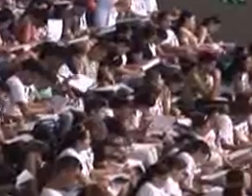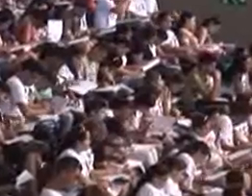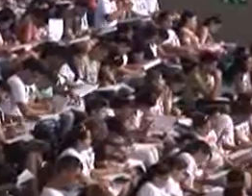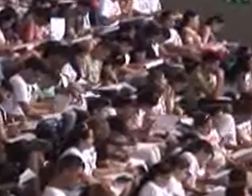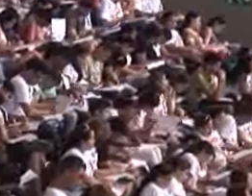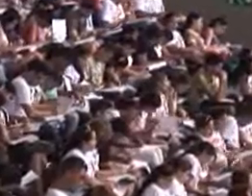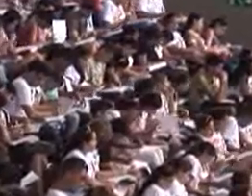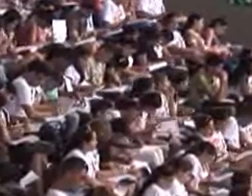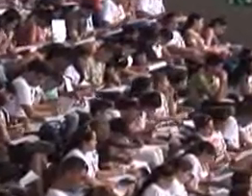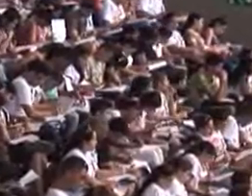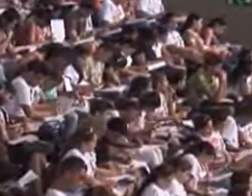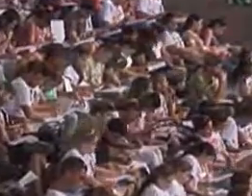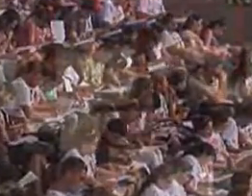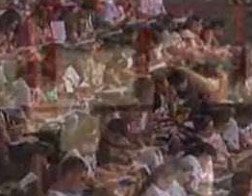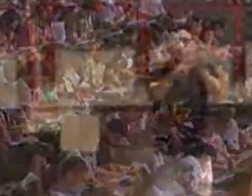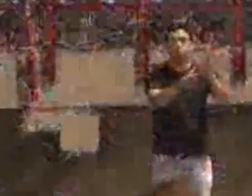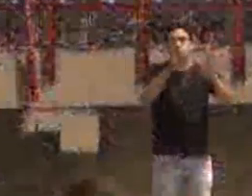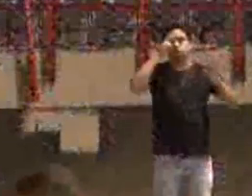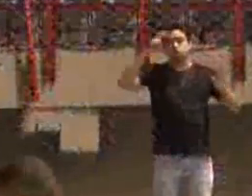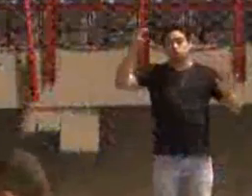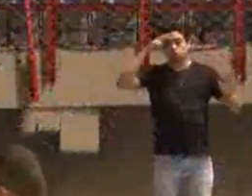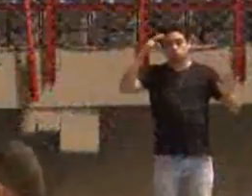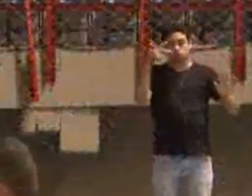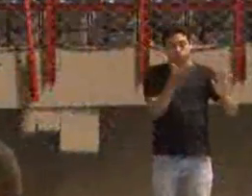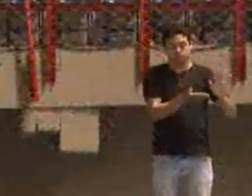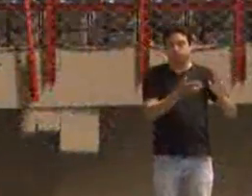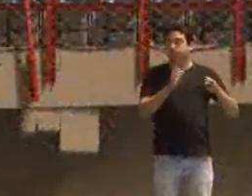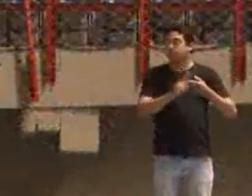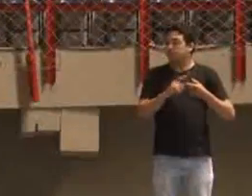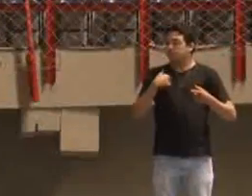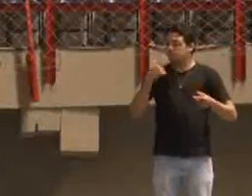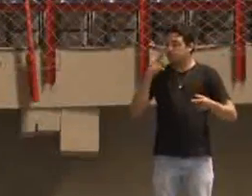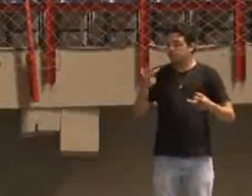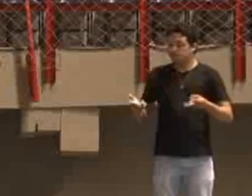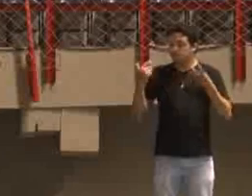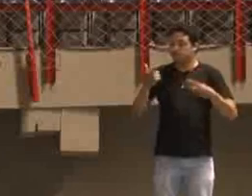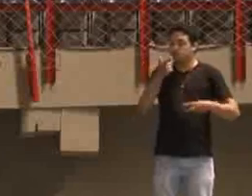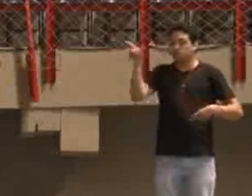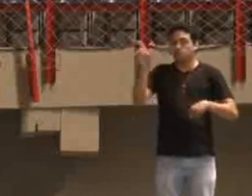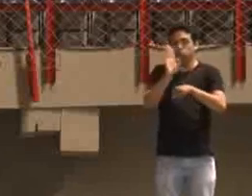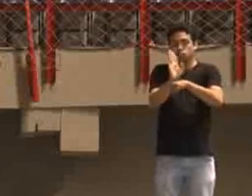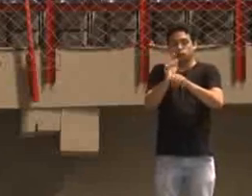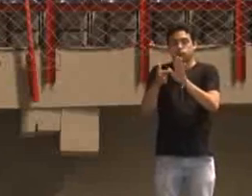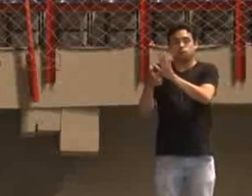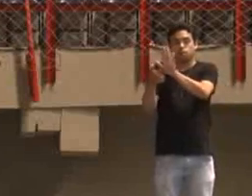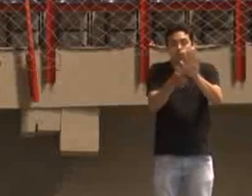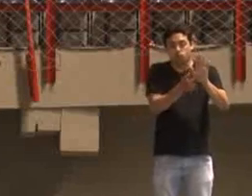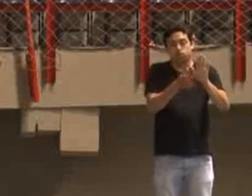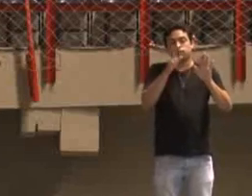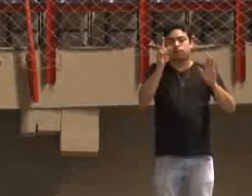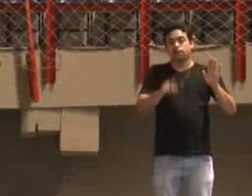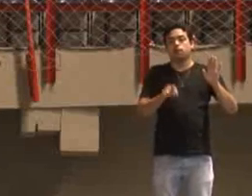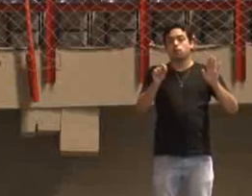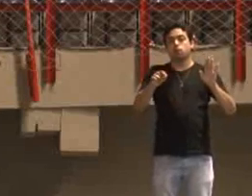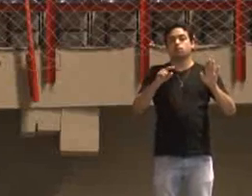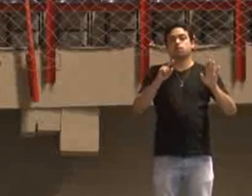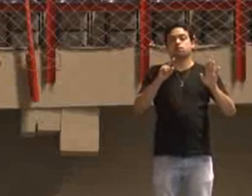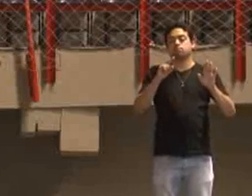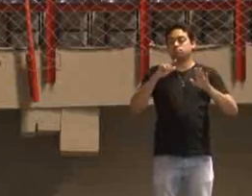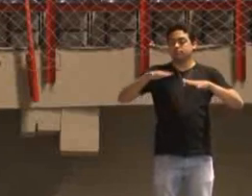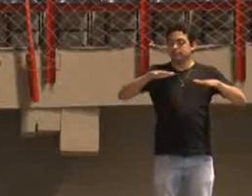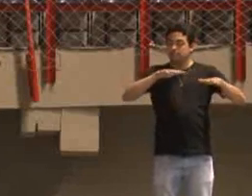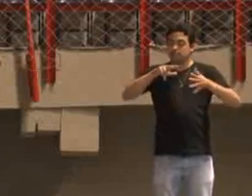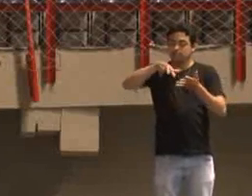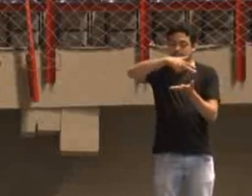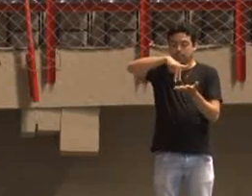dança como forma de expressão cultural. E aqui a gente vai ver um outro videozinho, que é uma apresentação dessa